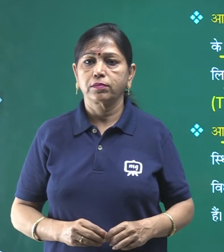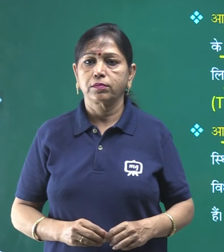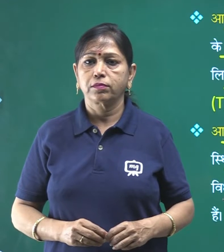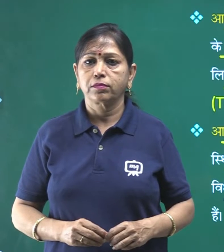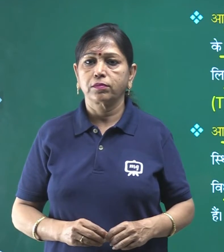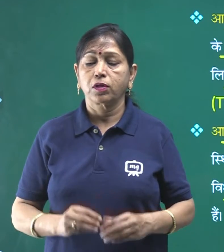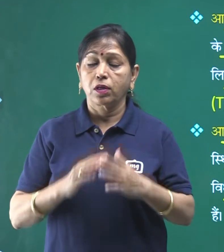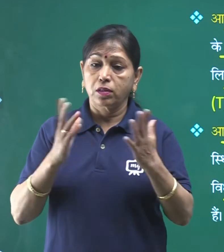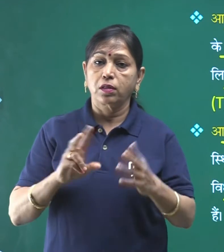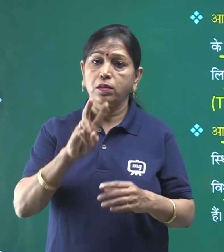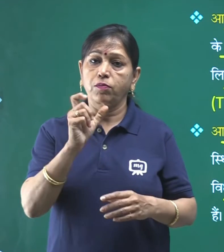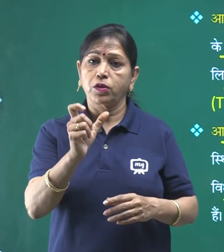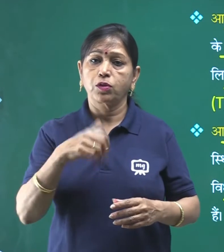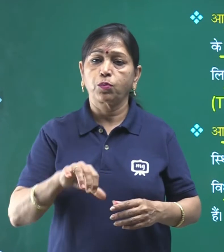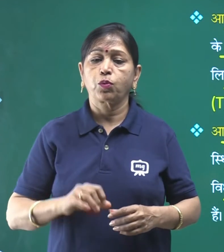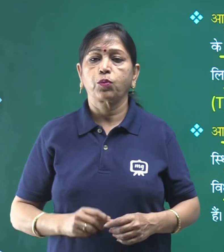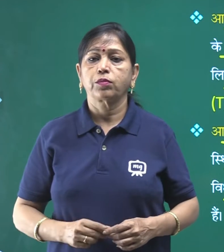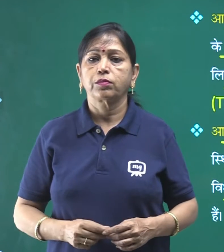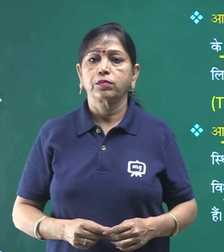अधिकतम विक्षोभ को